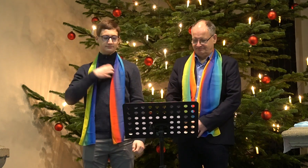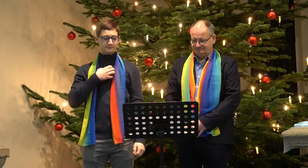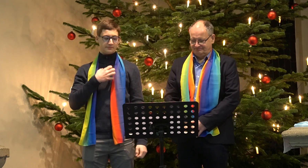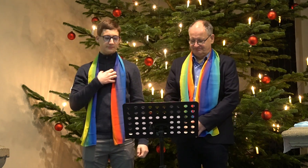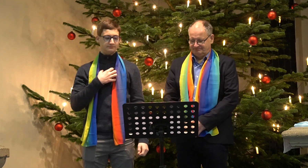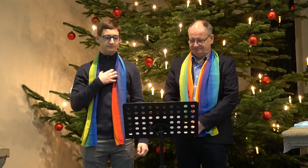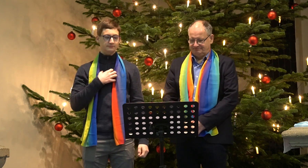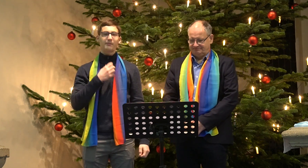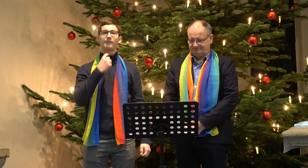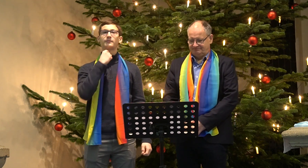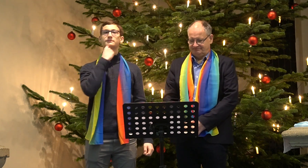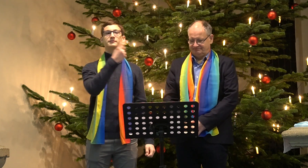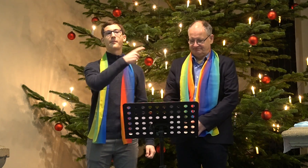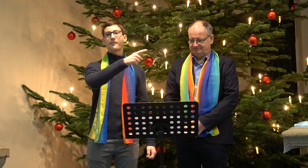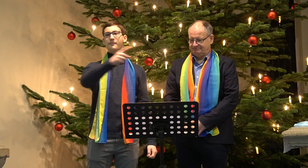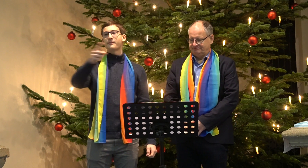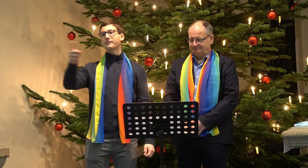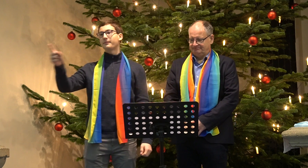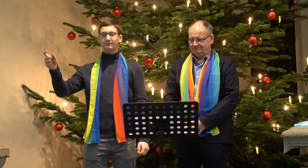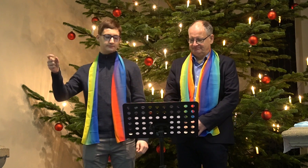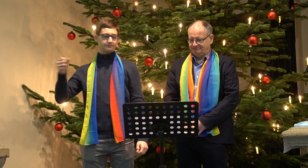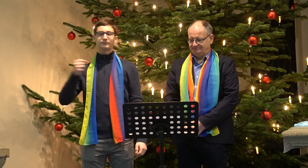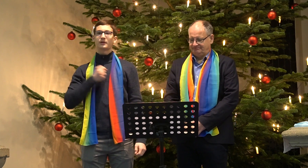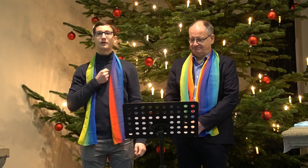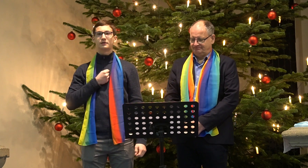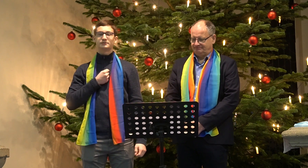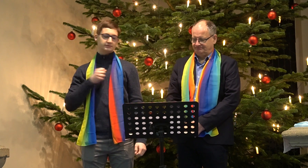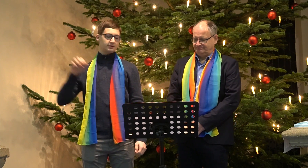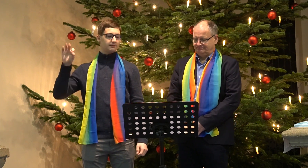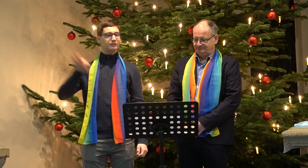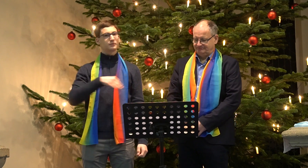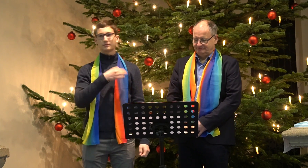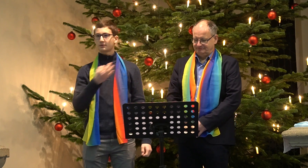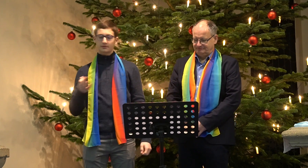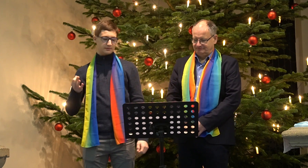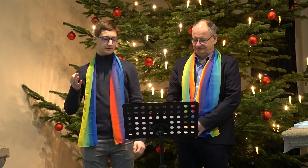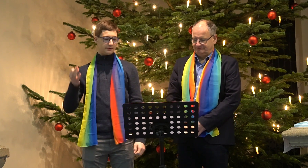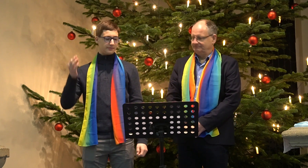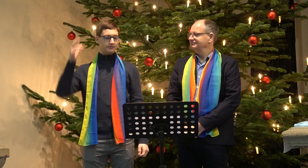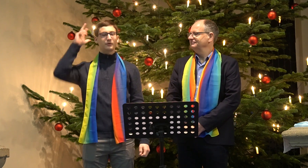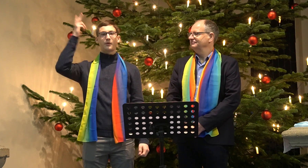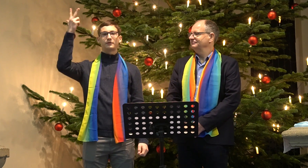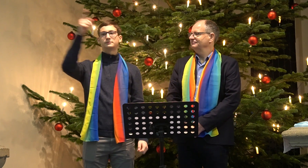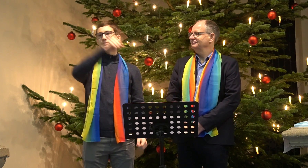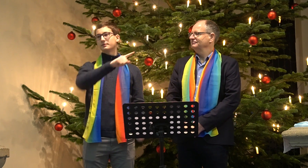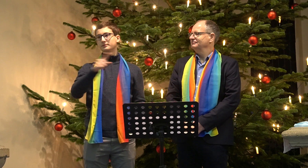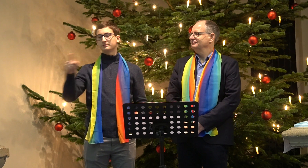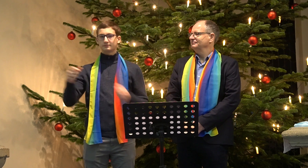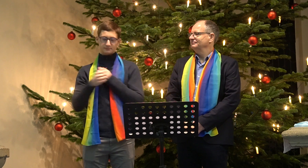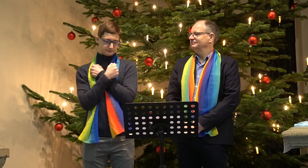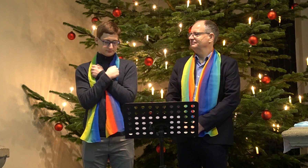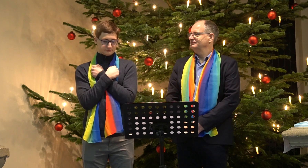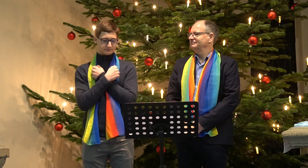Tragt zu den Alten ein Licht. Sagt allen, fürchtet euch nicht. Gott hat euch